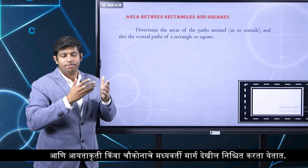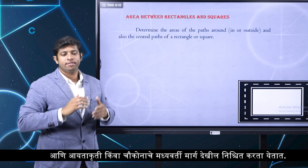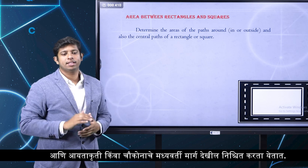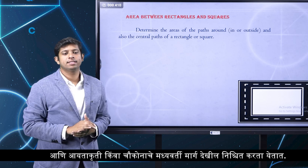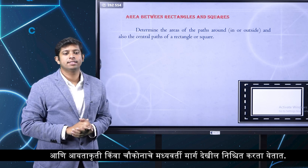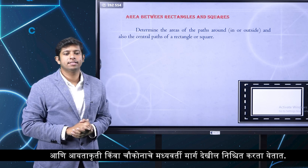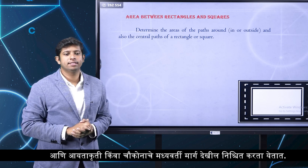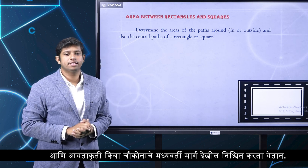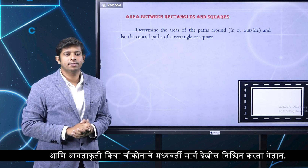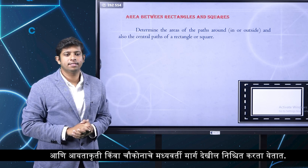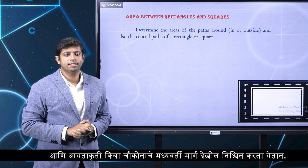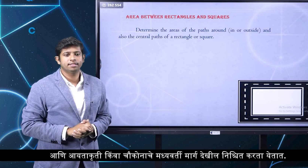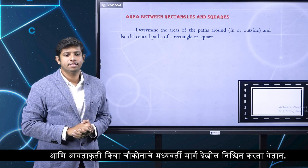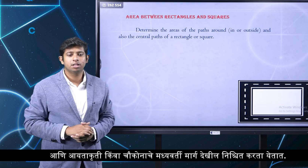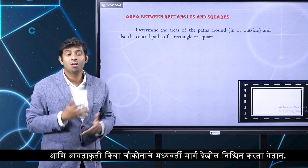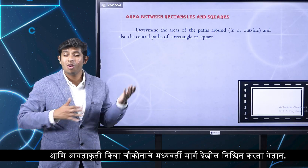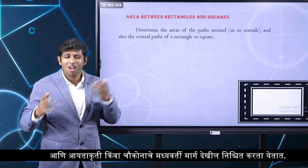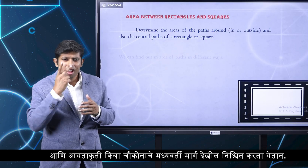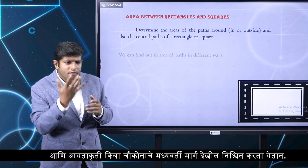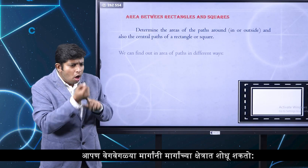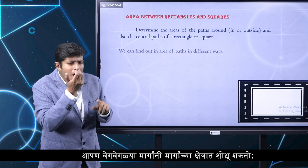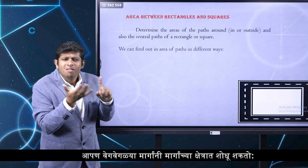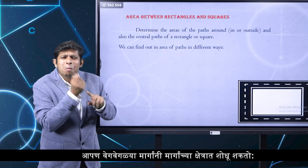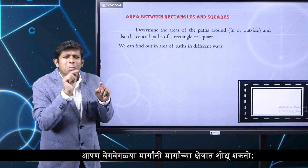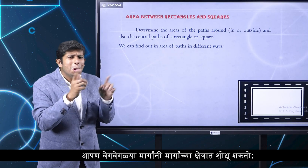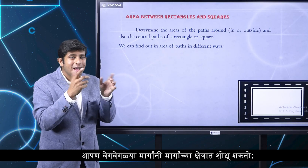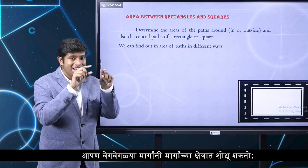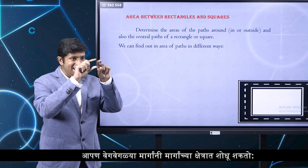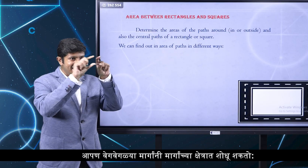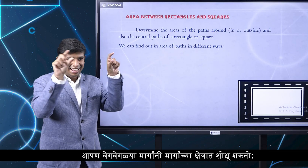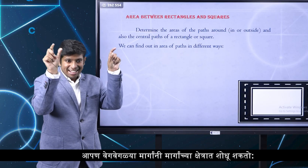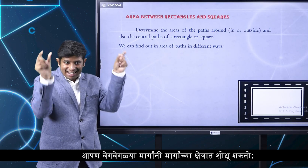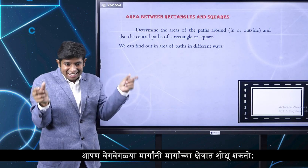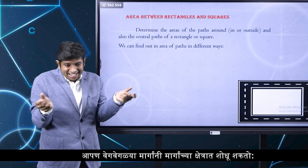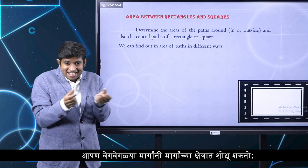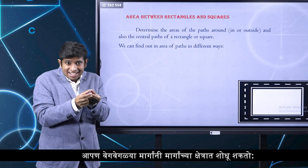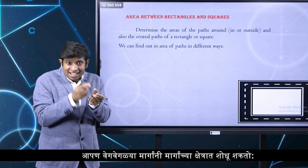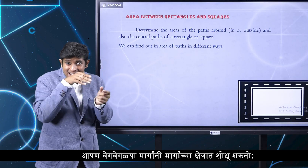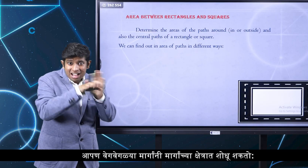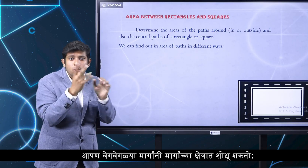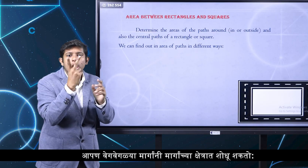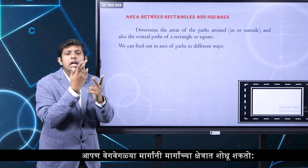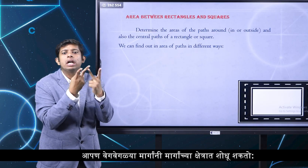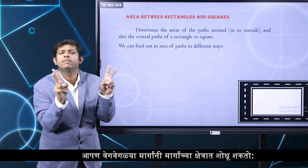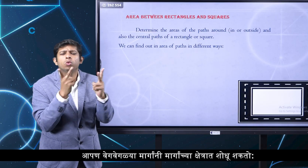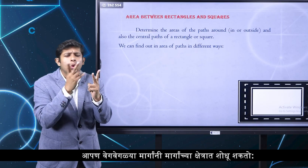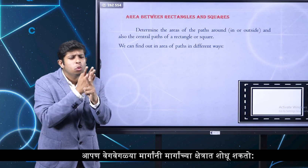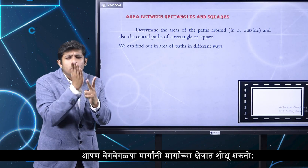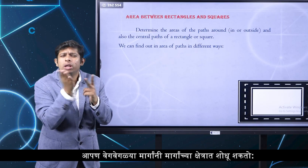चौकोनाचे मध्यवर्ती मार्ग देखील निश्चित करता येतात. आपण वेगवेगळ्या मार्गांनी मार्गाच्या क्षेत्रात शोधू शकतो.